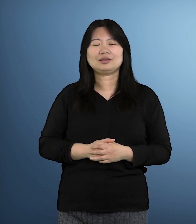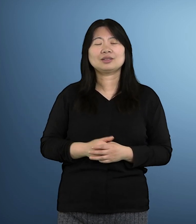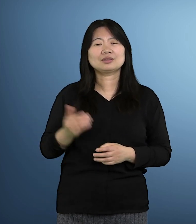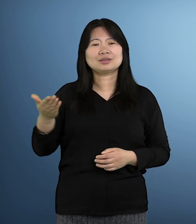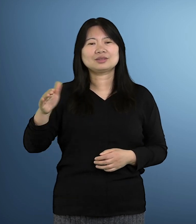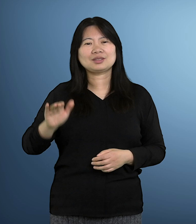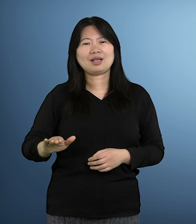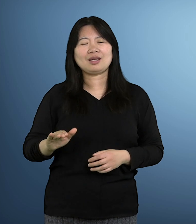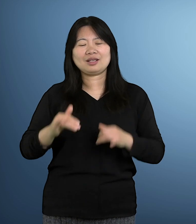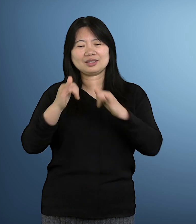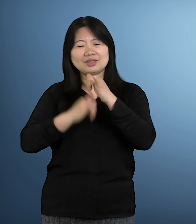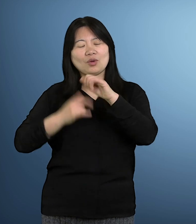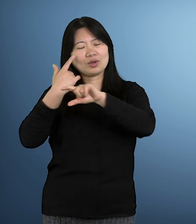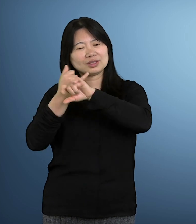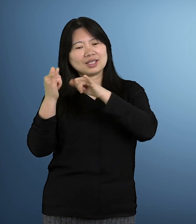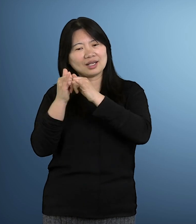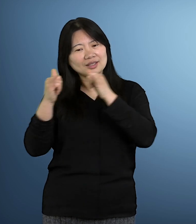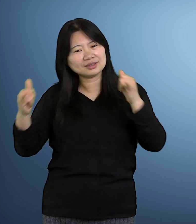그런데 역사가들의